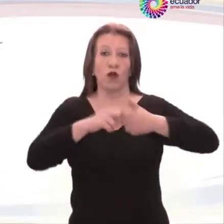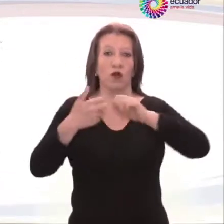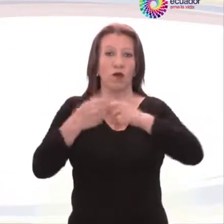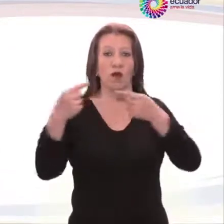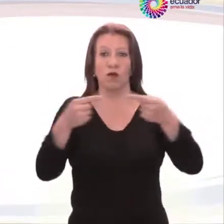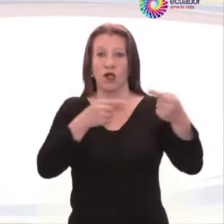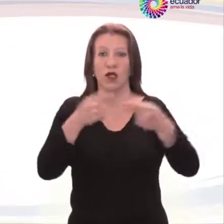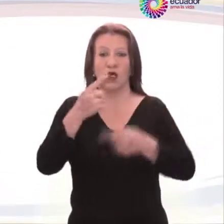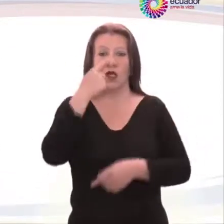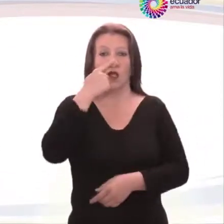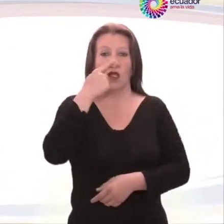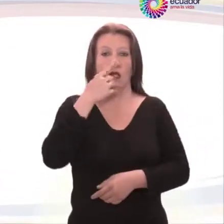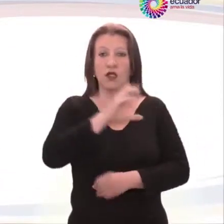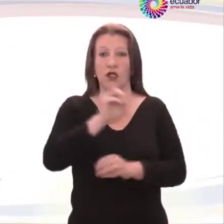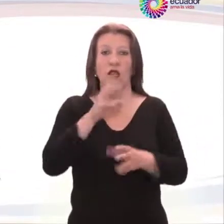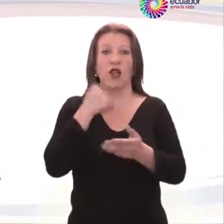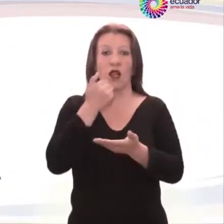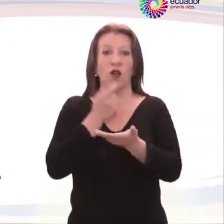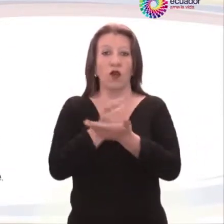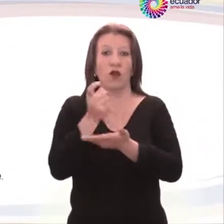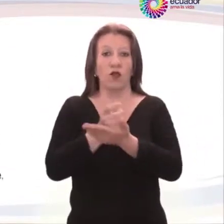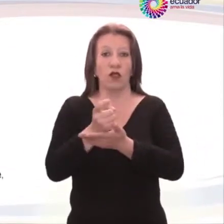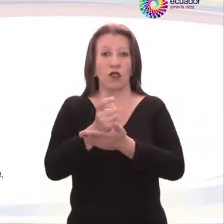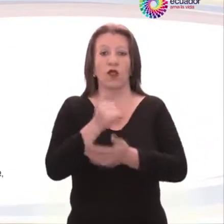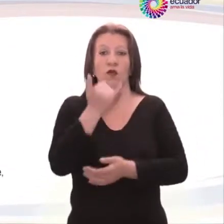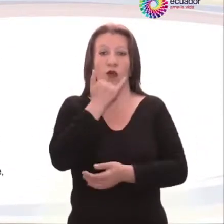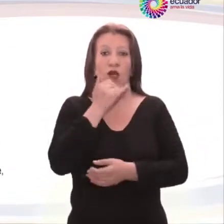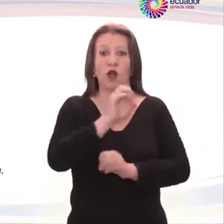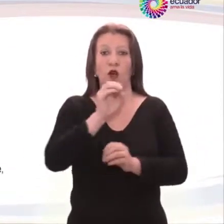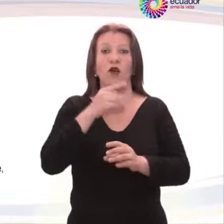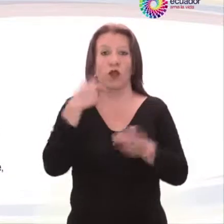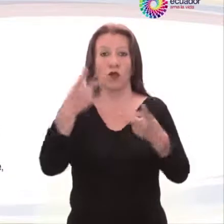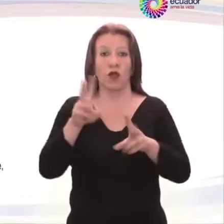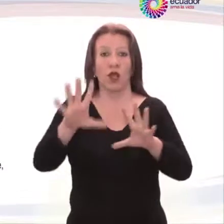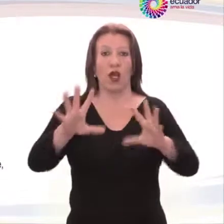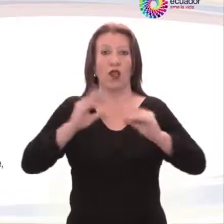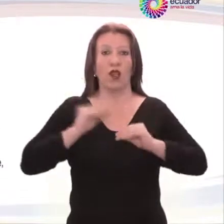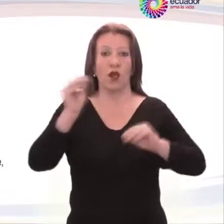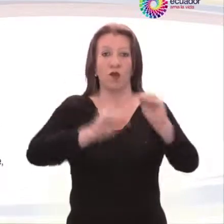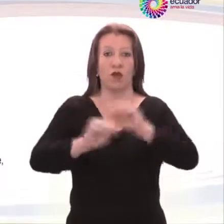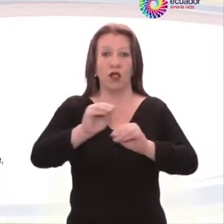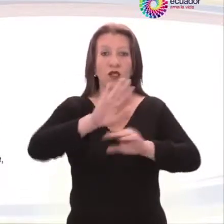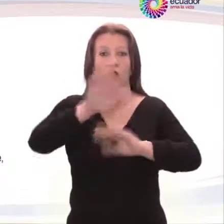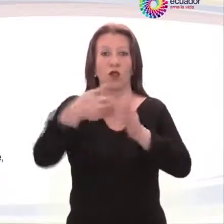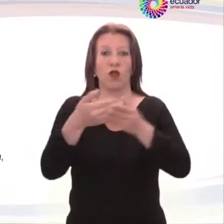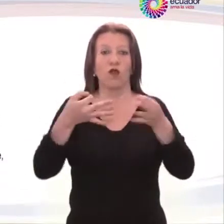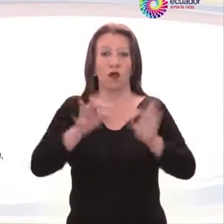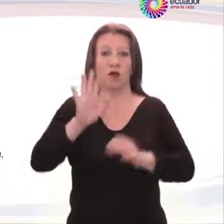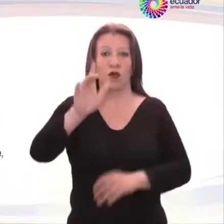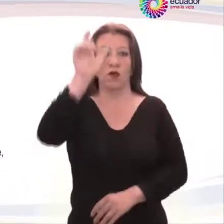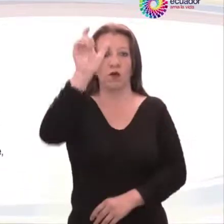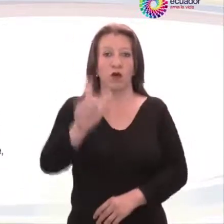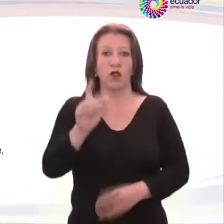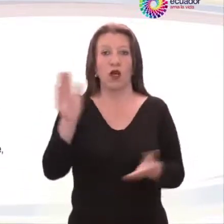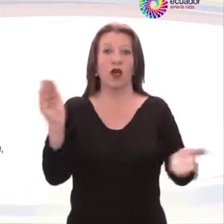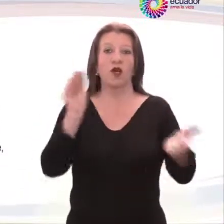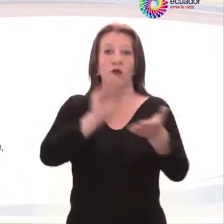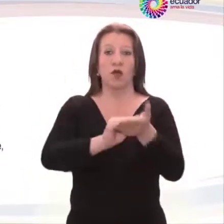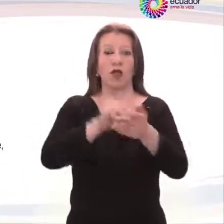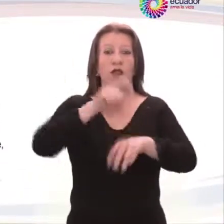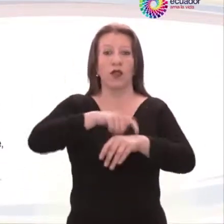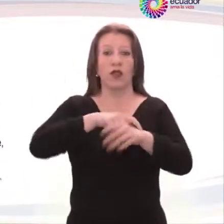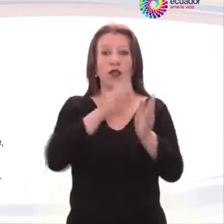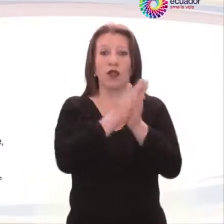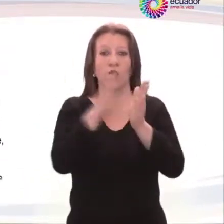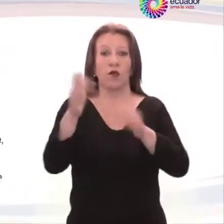ni influencia indebida que sean proporcionales y adaptadas a las circunstancias de la persona que se apliquen en el